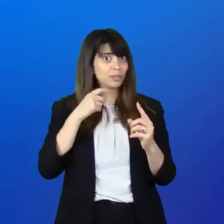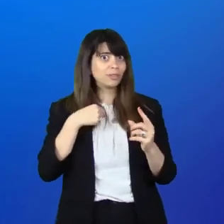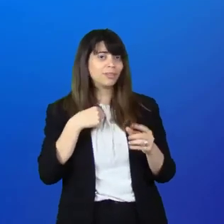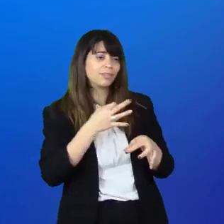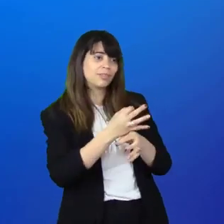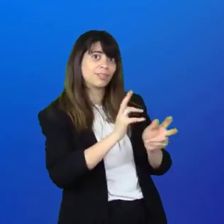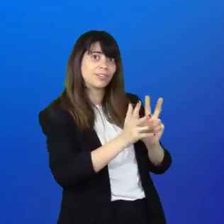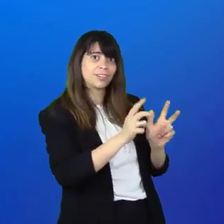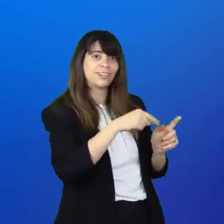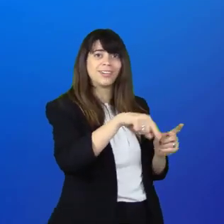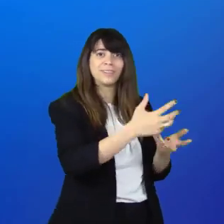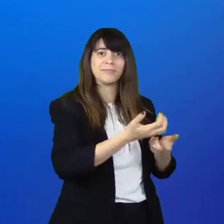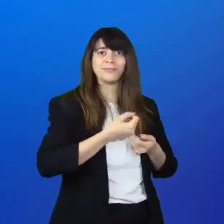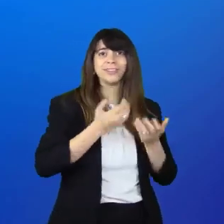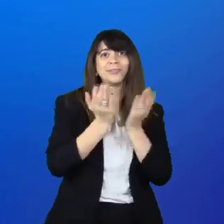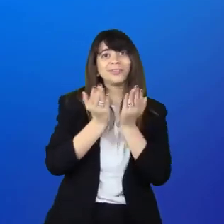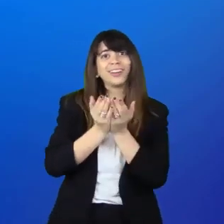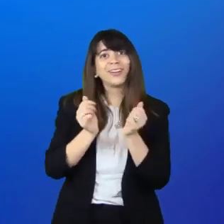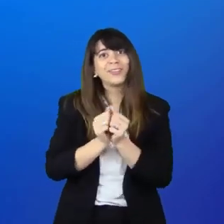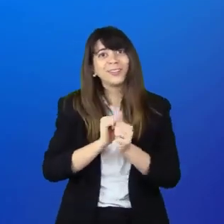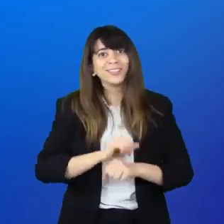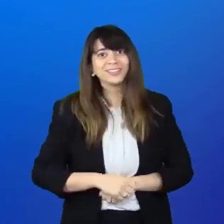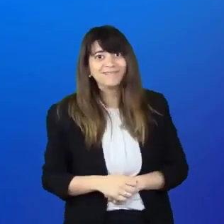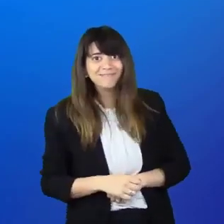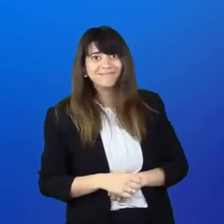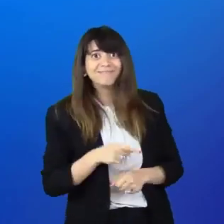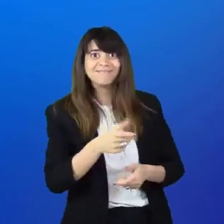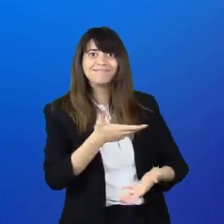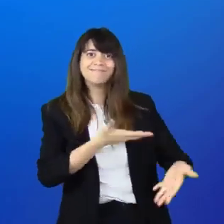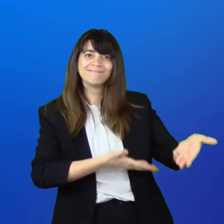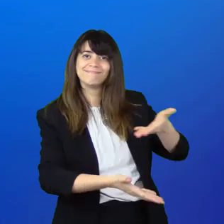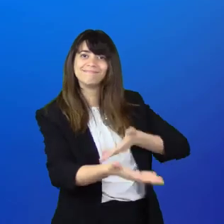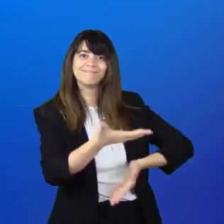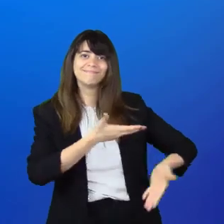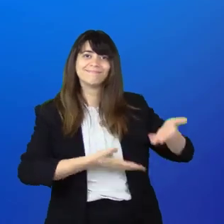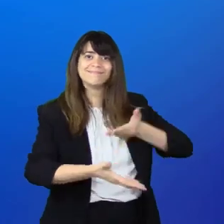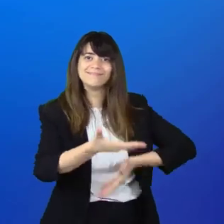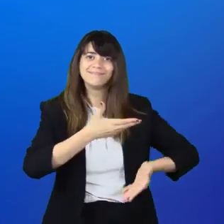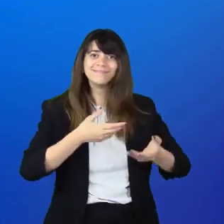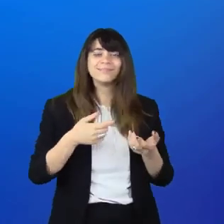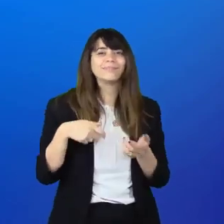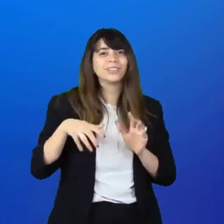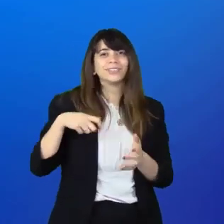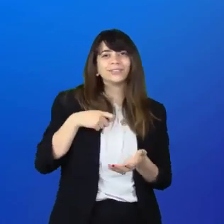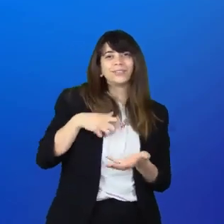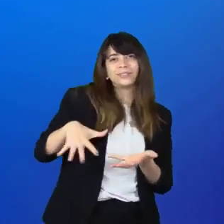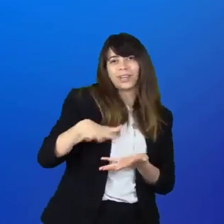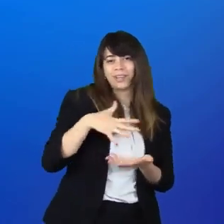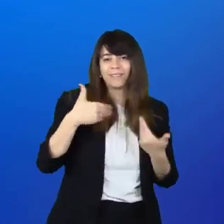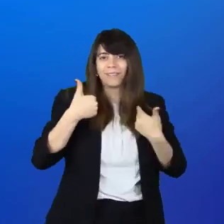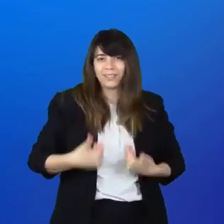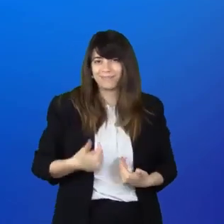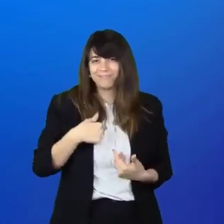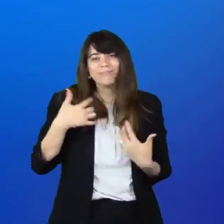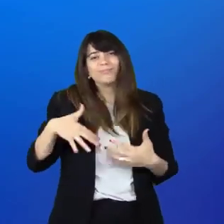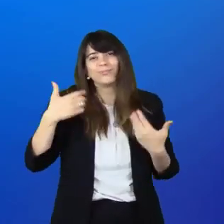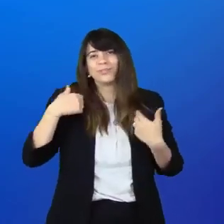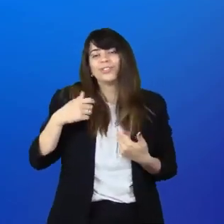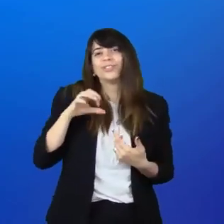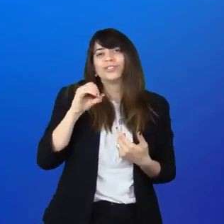Y eso lo disfruté muchísimo, fue muy divertido, porque yo le enseñaba a mis compañeros lengua de señas y ellos me ayudaban a estudiar. Yo soy una persona muy sociable,